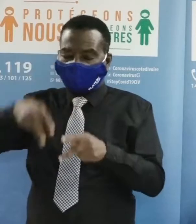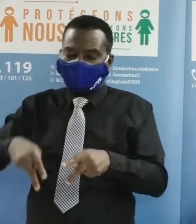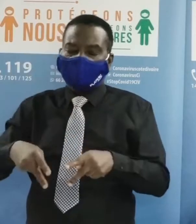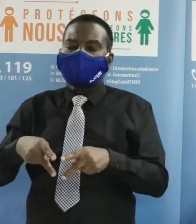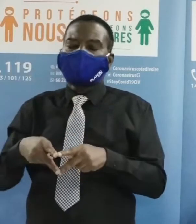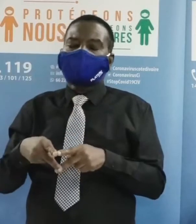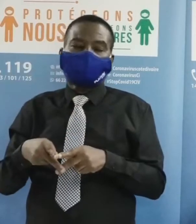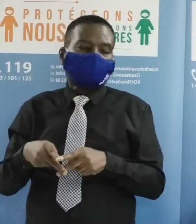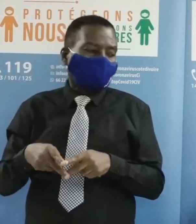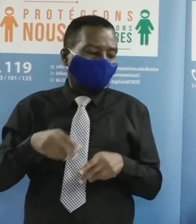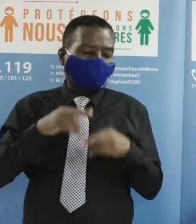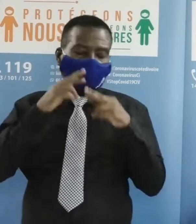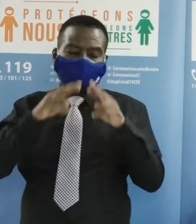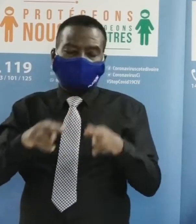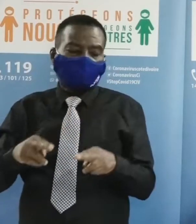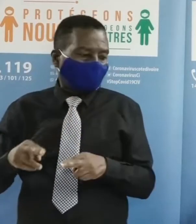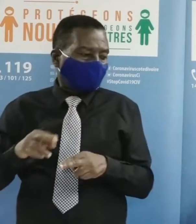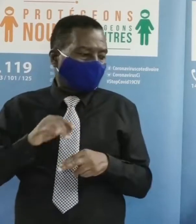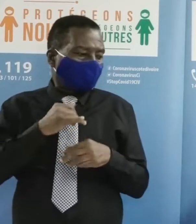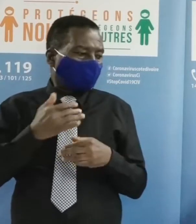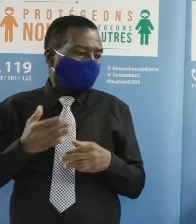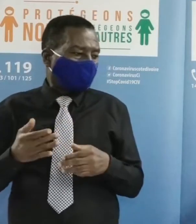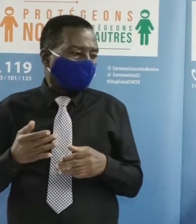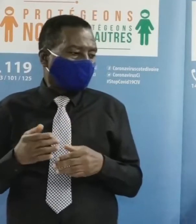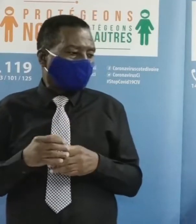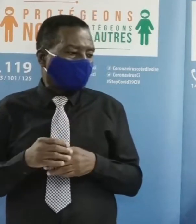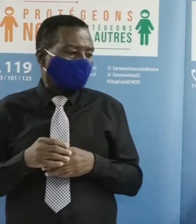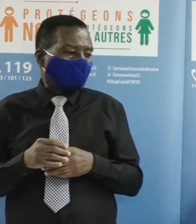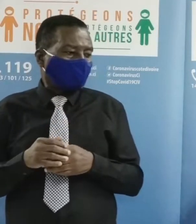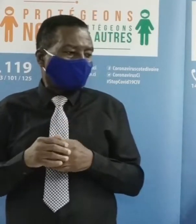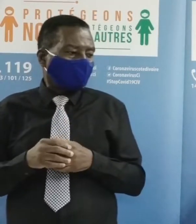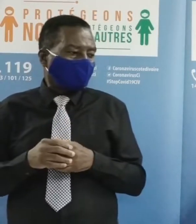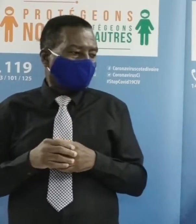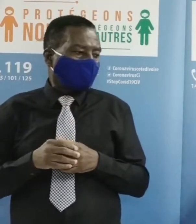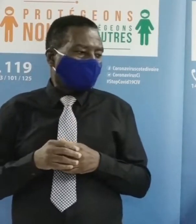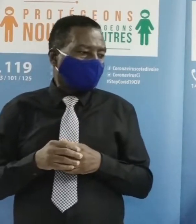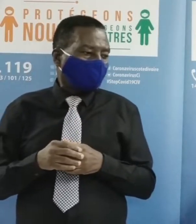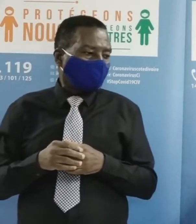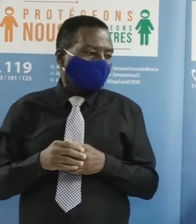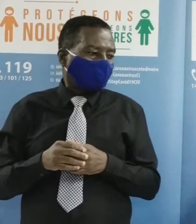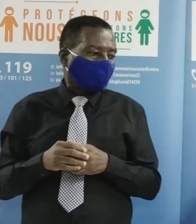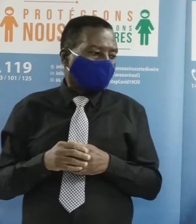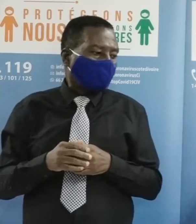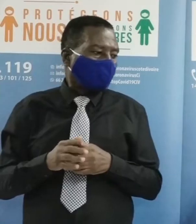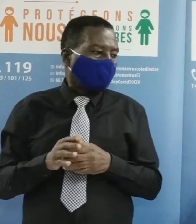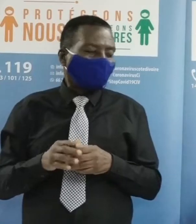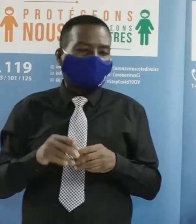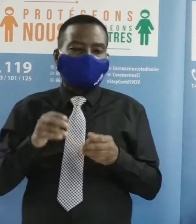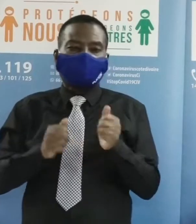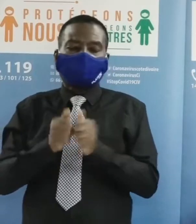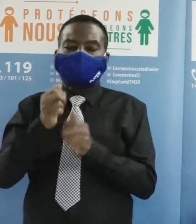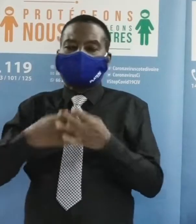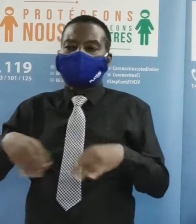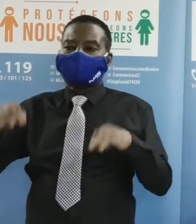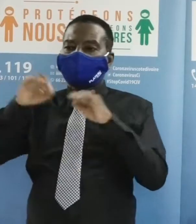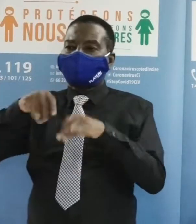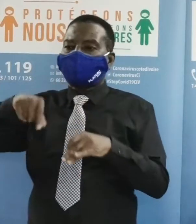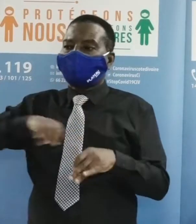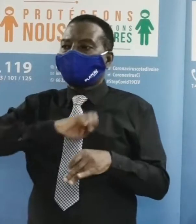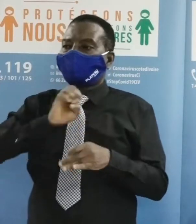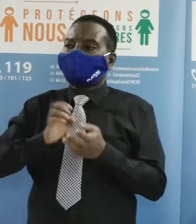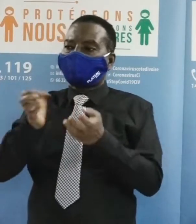je pense que j'ai répondu sauf si la mairie de quoi jouer des tours mais le plus important que je voulais